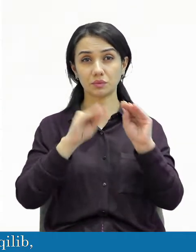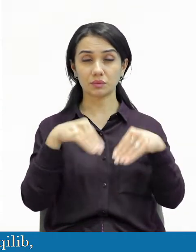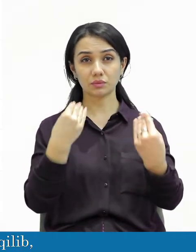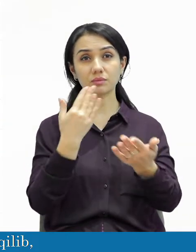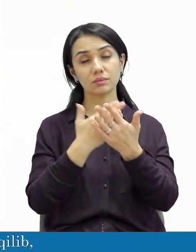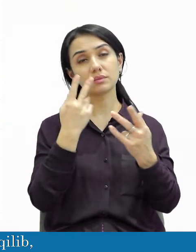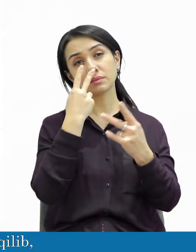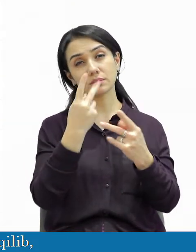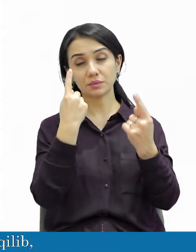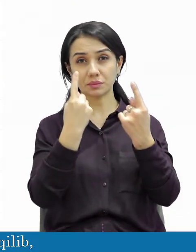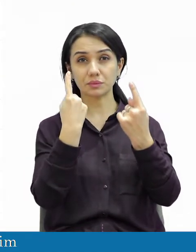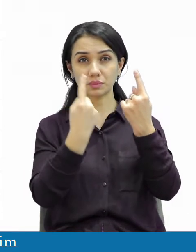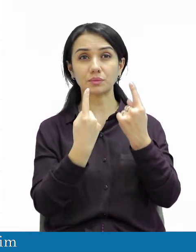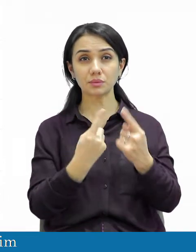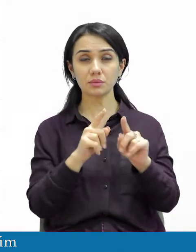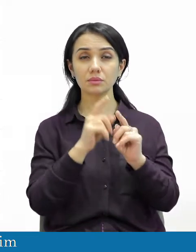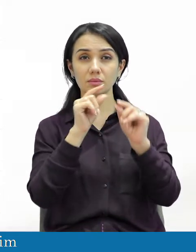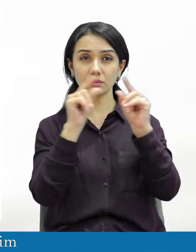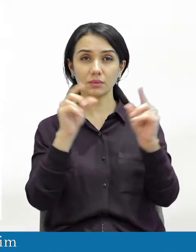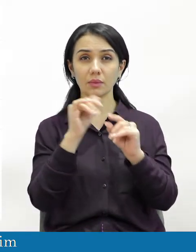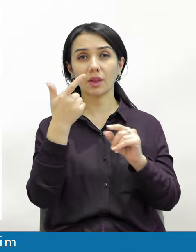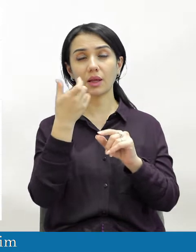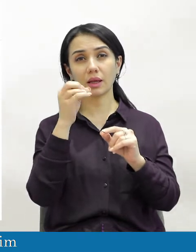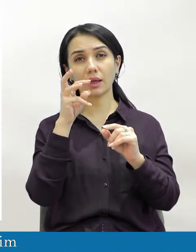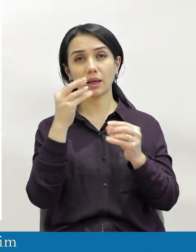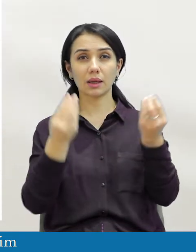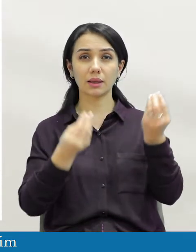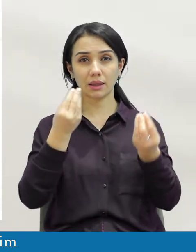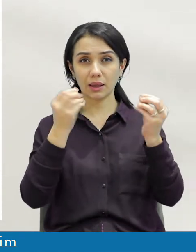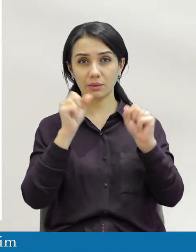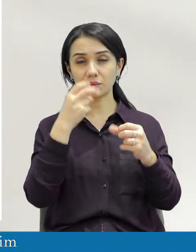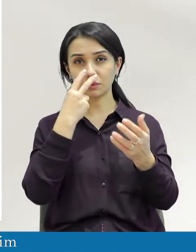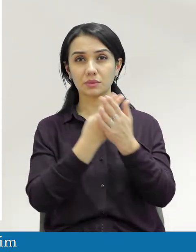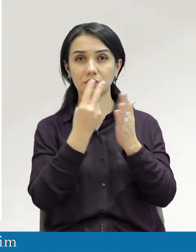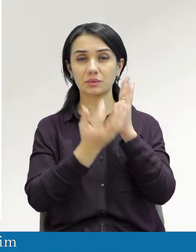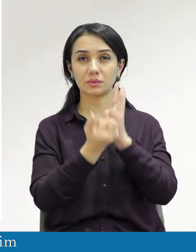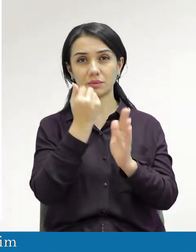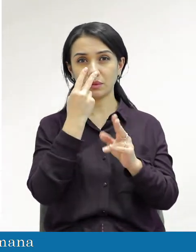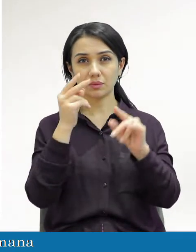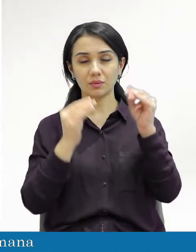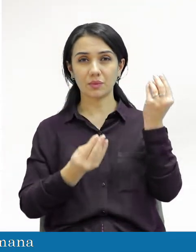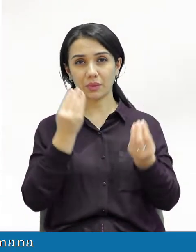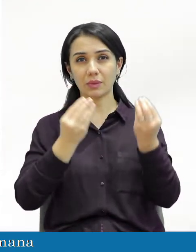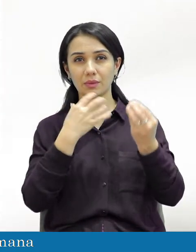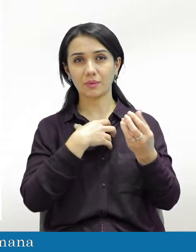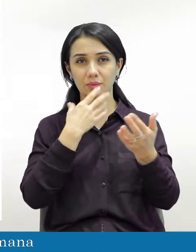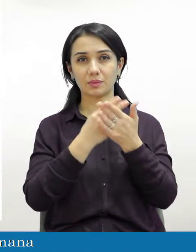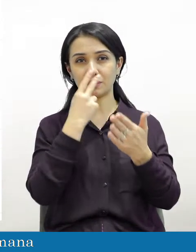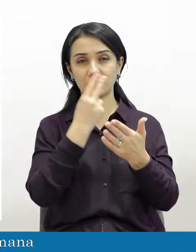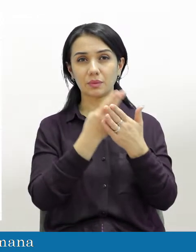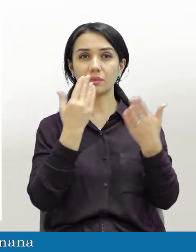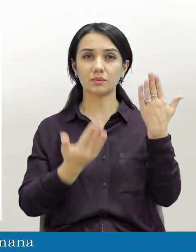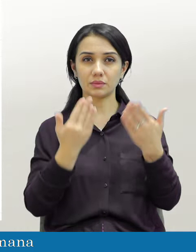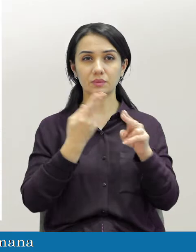bo'lmasam, birma-bir search qilib, rasmlar, masalan, game deyishim mumkin. Game ga asoslangan rasmni qo'yishim mumkin, masalan,